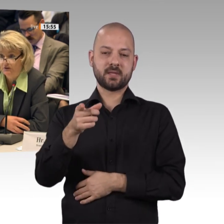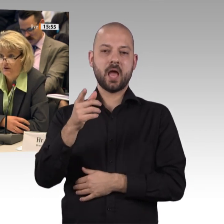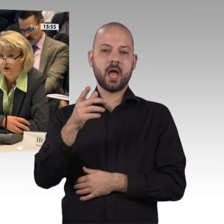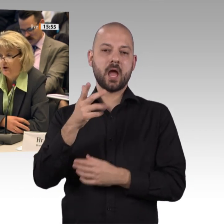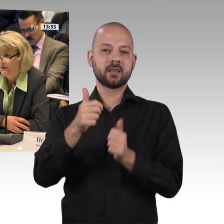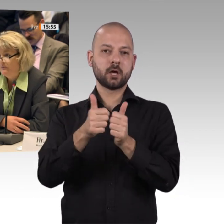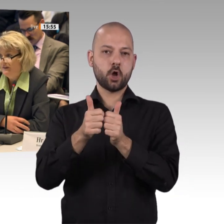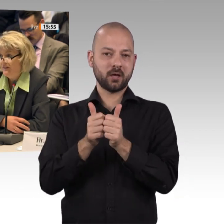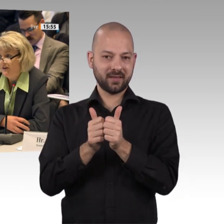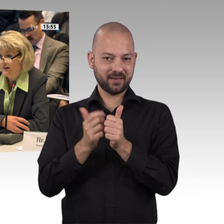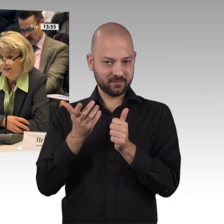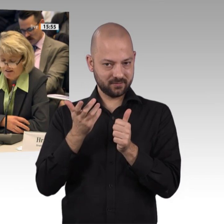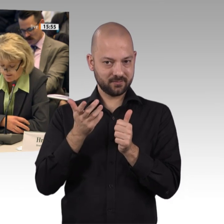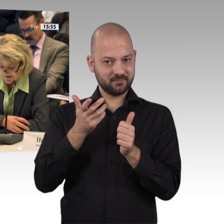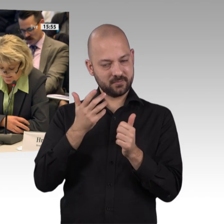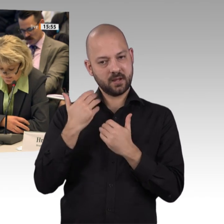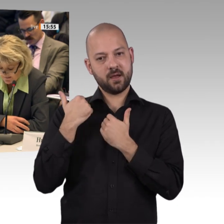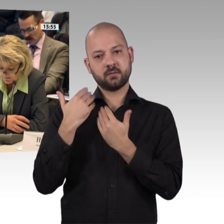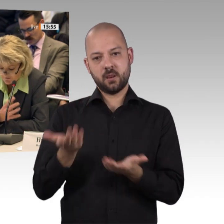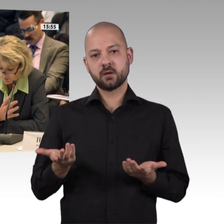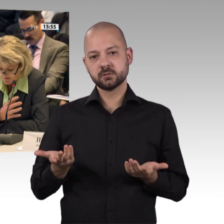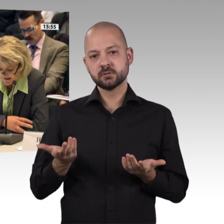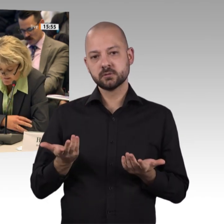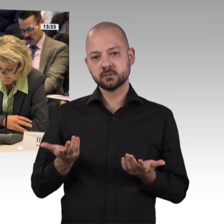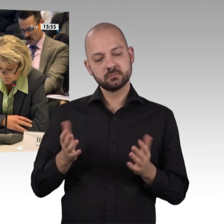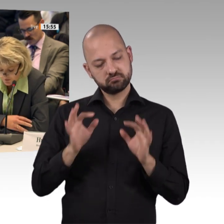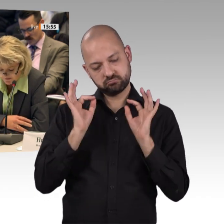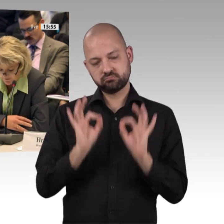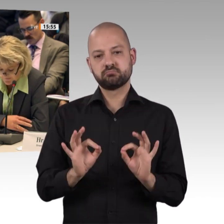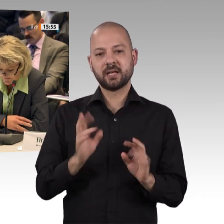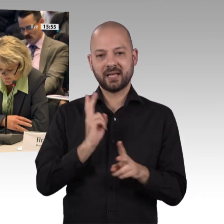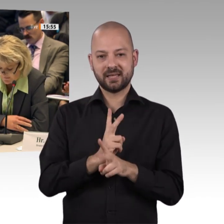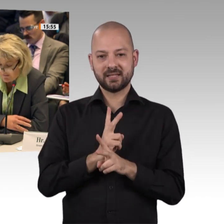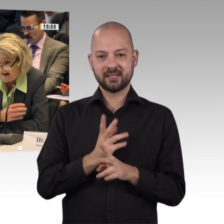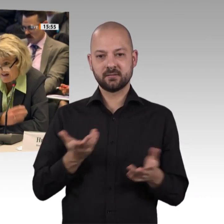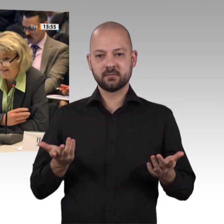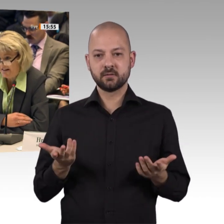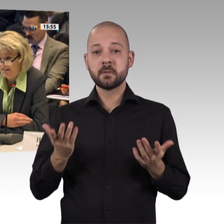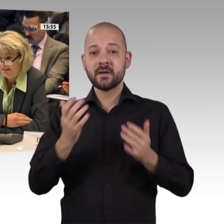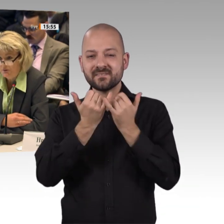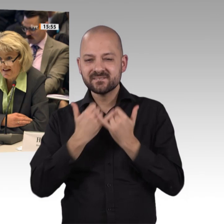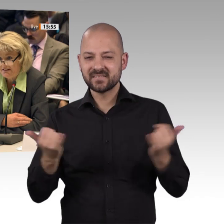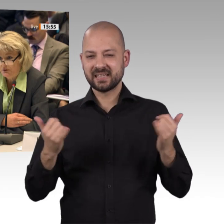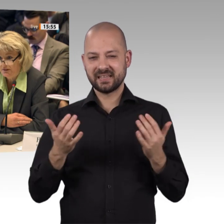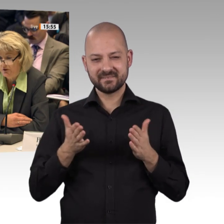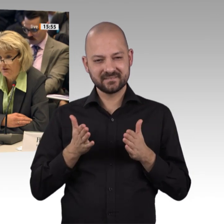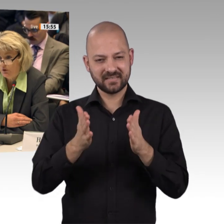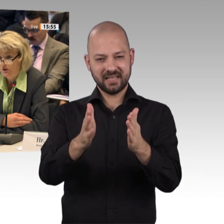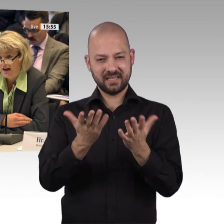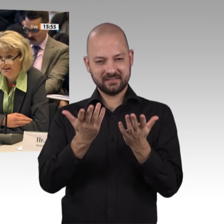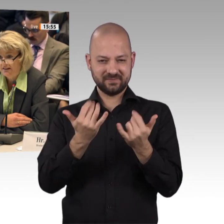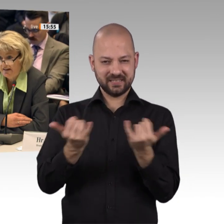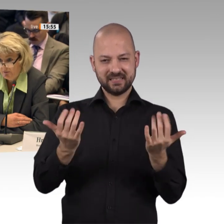Sozialhilfe. Und mit dem Wegfall quasi des Unterhaltsrückgriffs wird einseitig die Belastungen auf